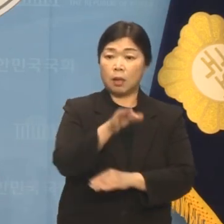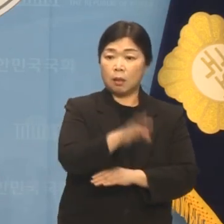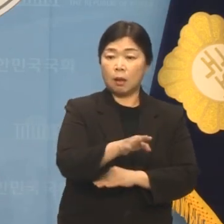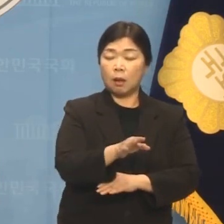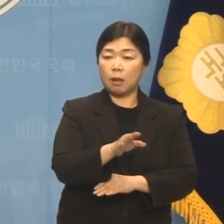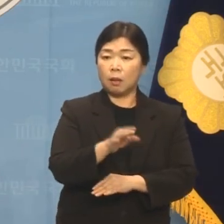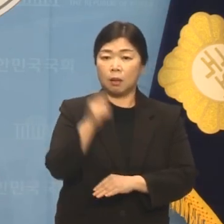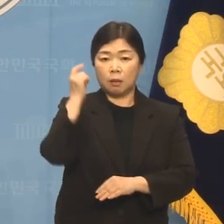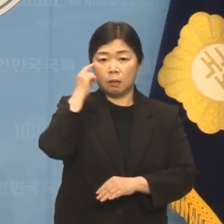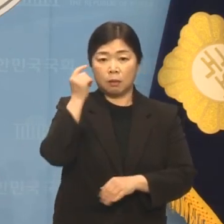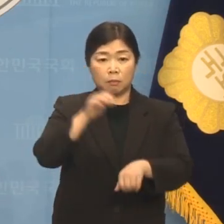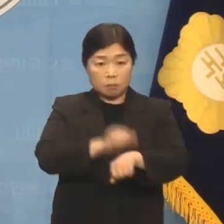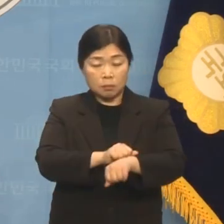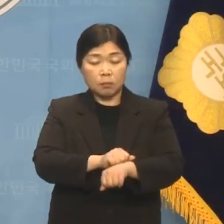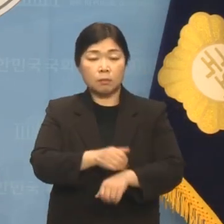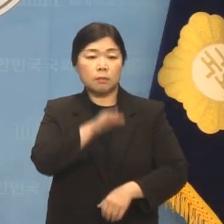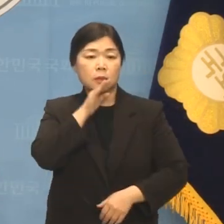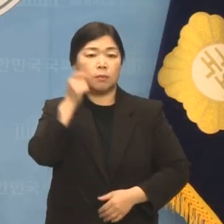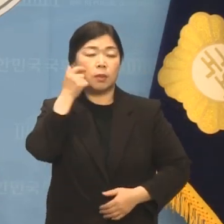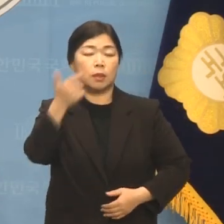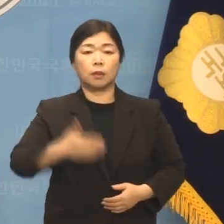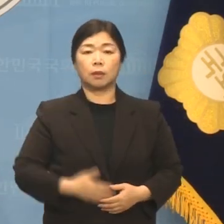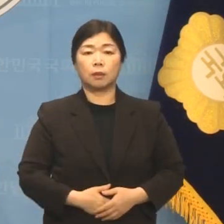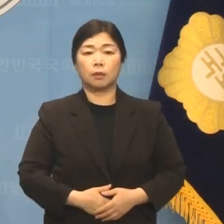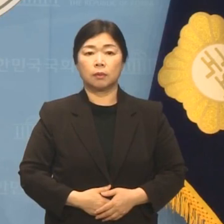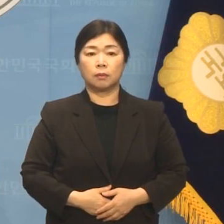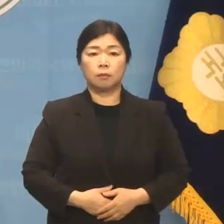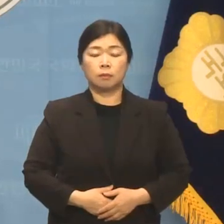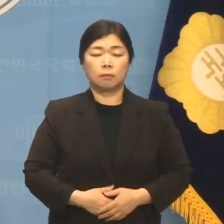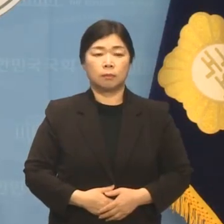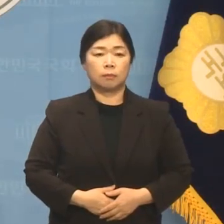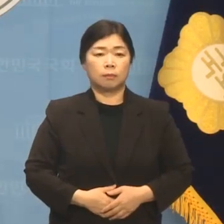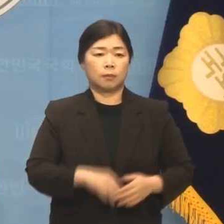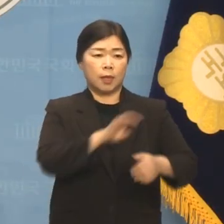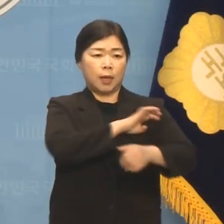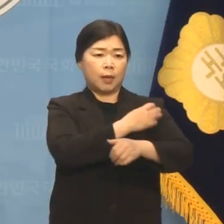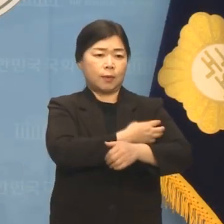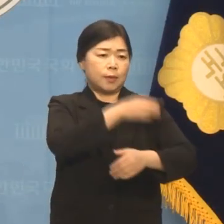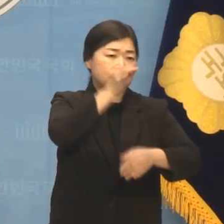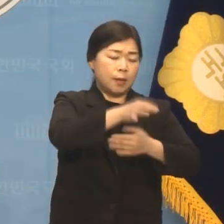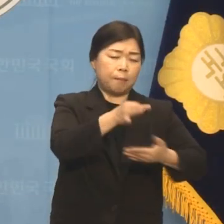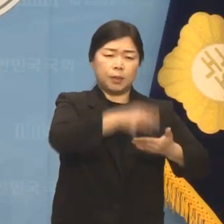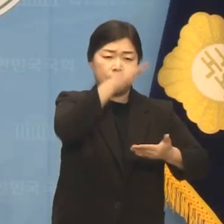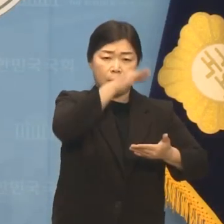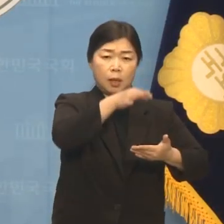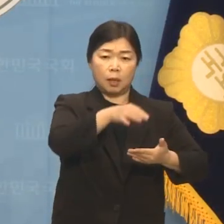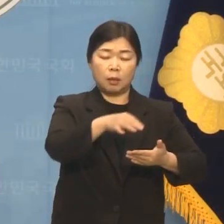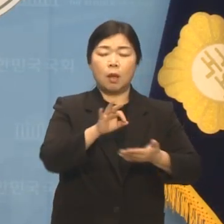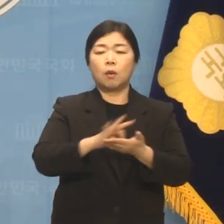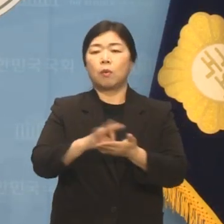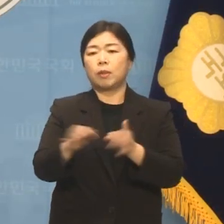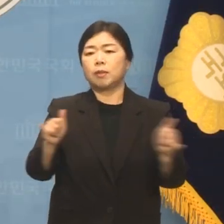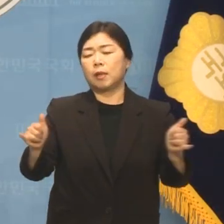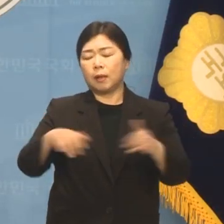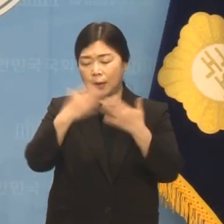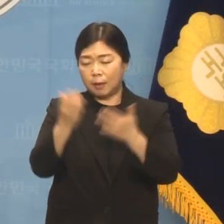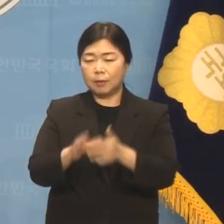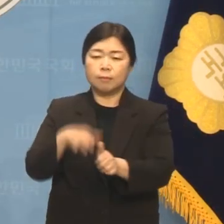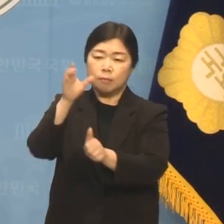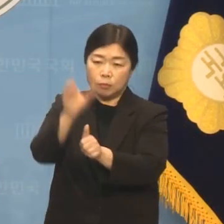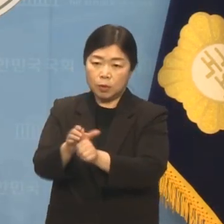현명한 건가요? 비싸게 구입한 에너지 비용은 고스란히 소비자에게 전가될